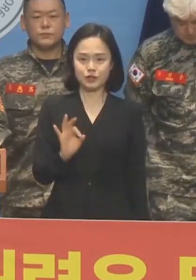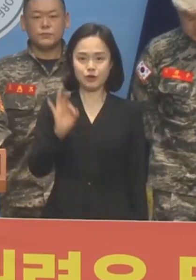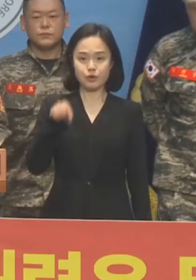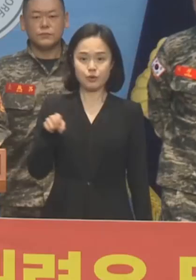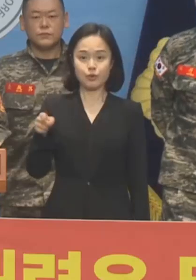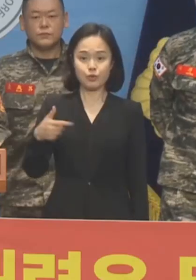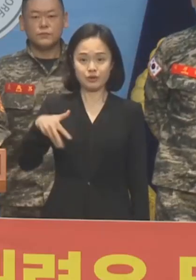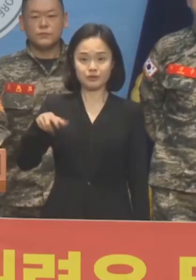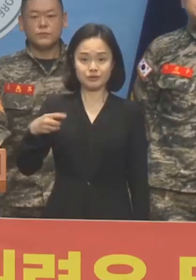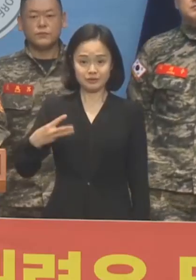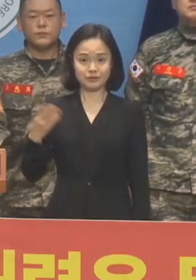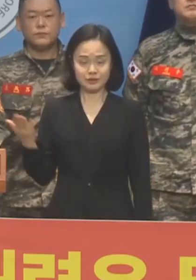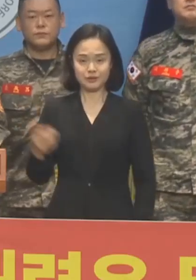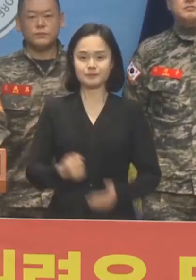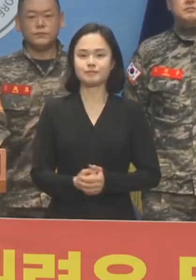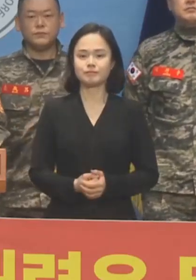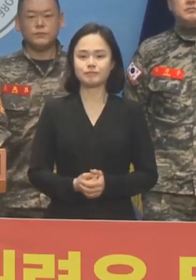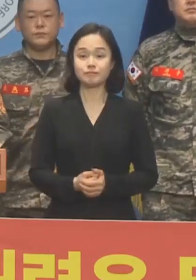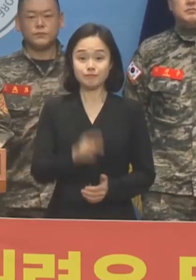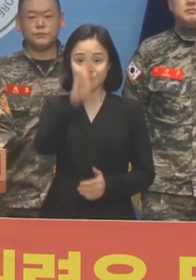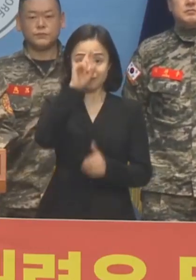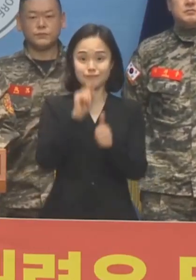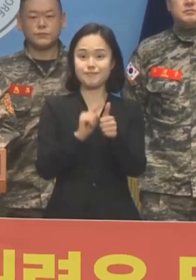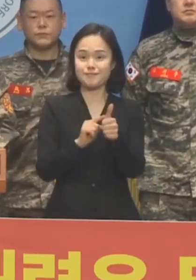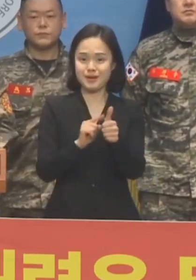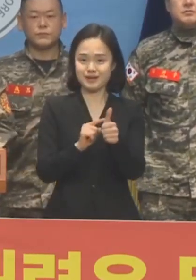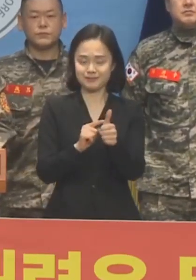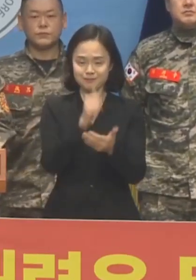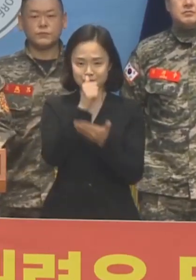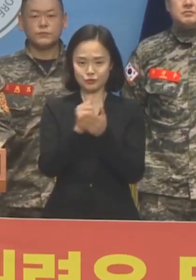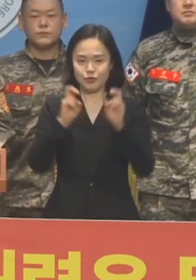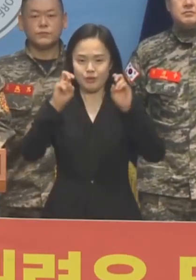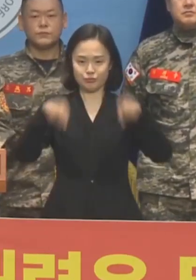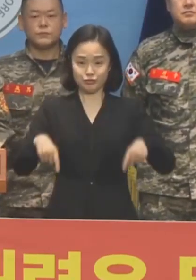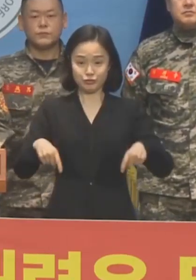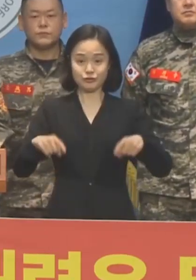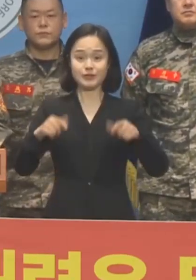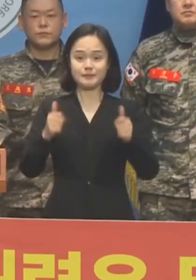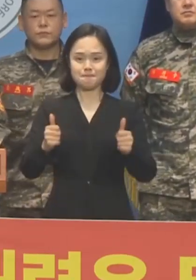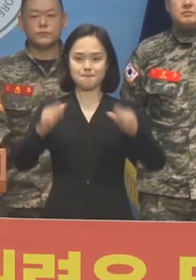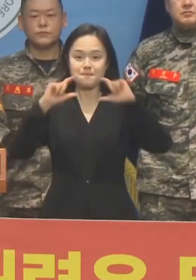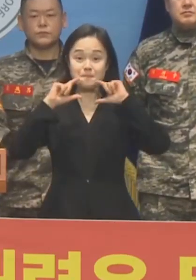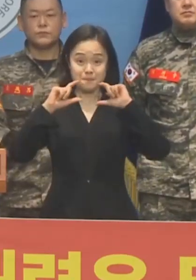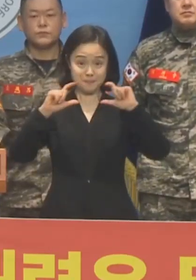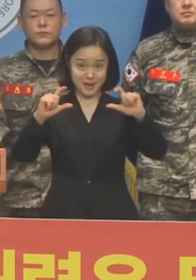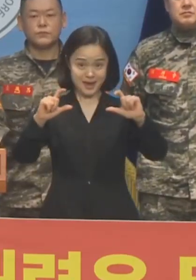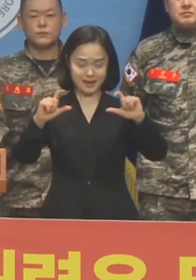박정훈 대령 무죄 선고에 대한 해병대 예비역연대 입장 발표,